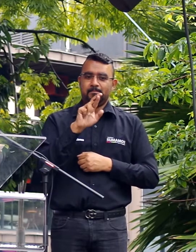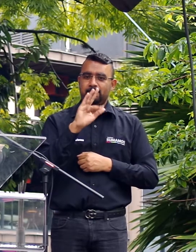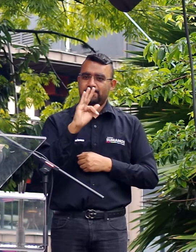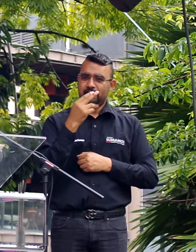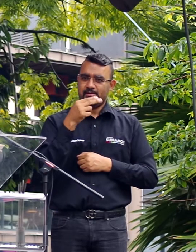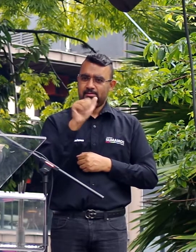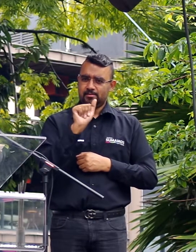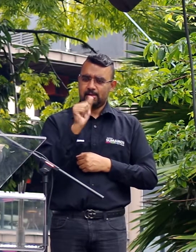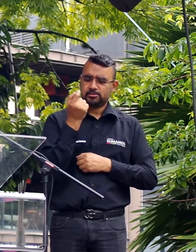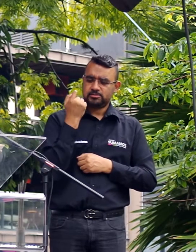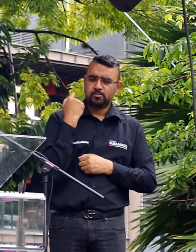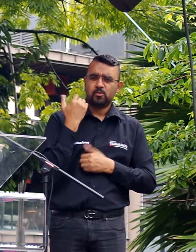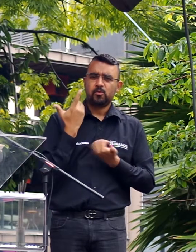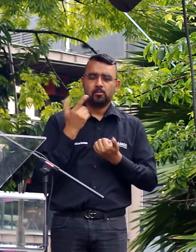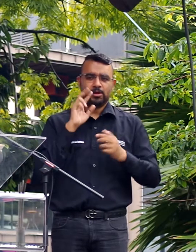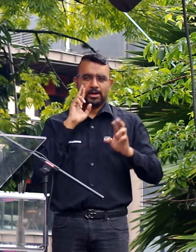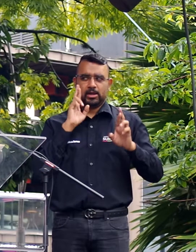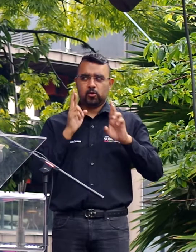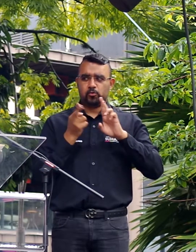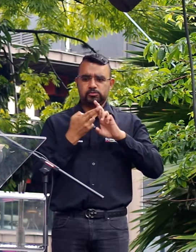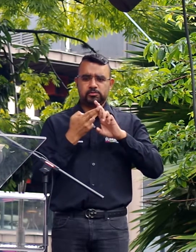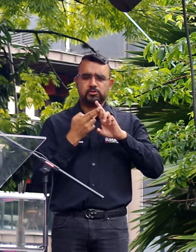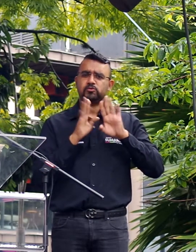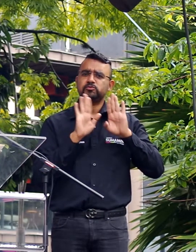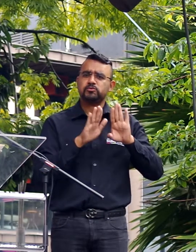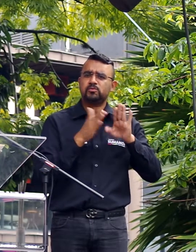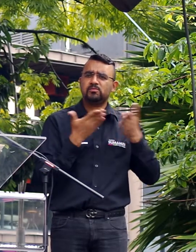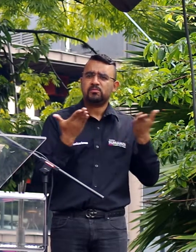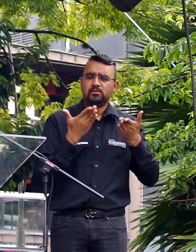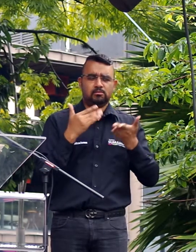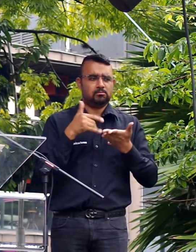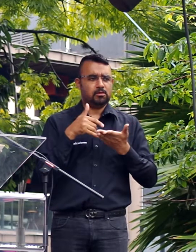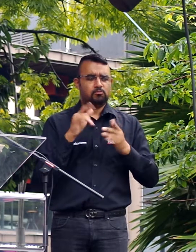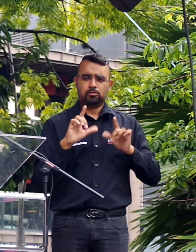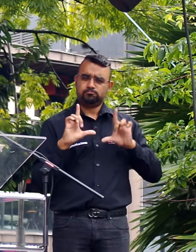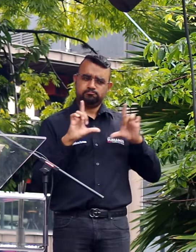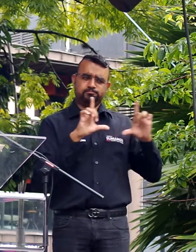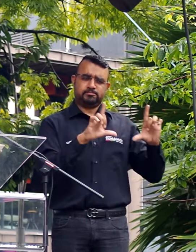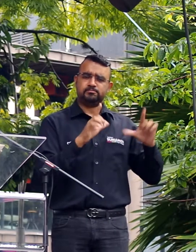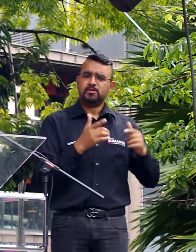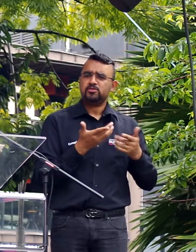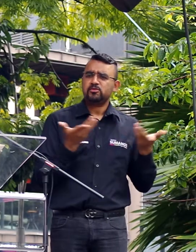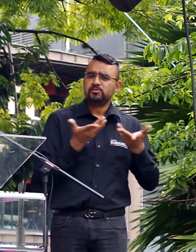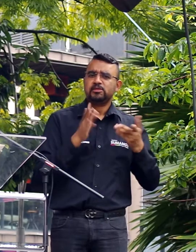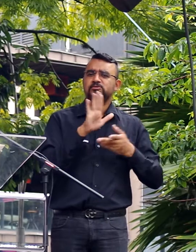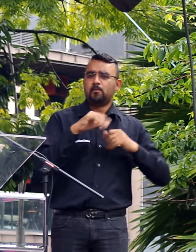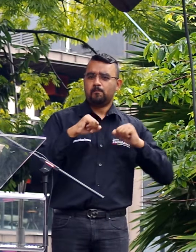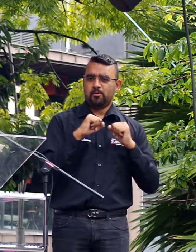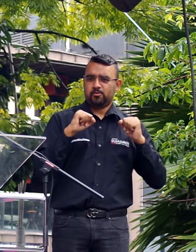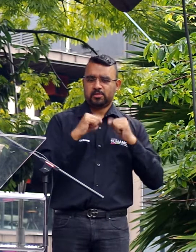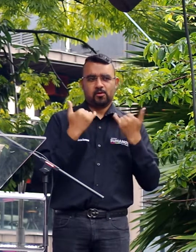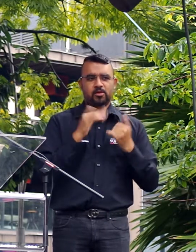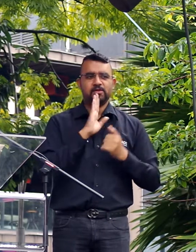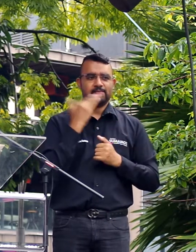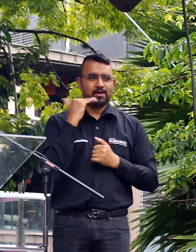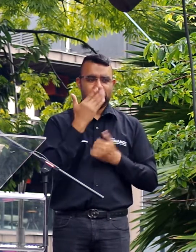una mención especial en el premio de alta gerencia en Bogotá, a quien quiero que le demos un fuerte